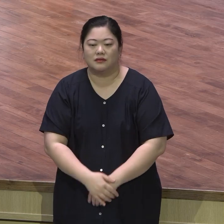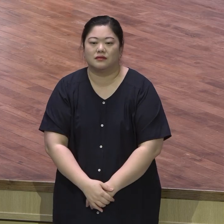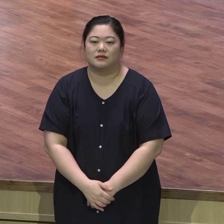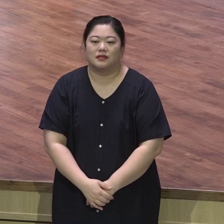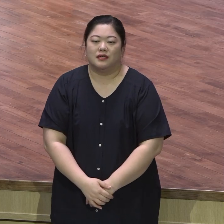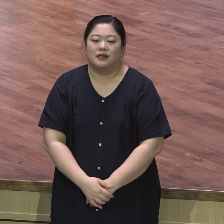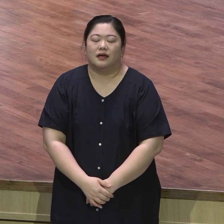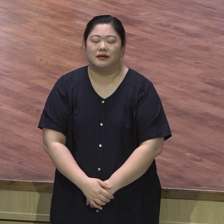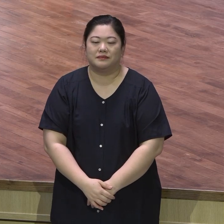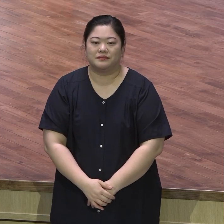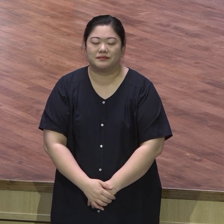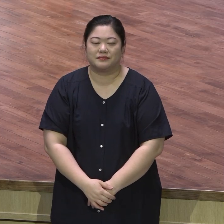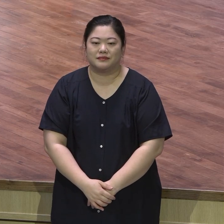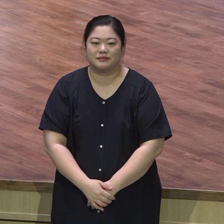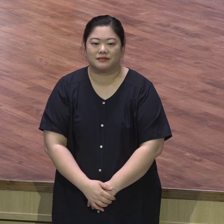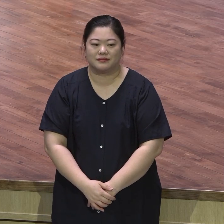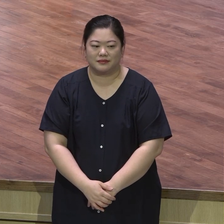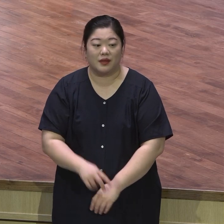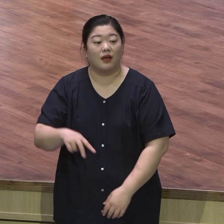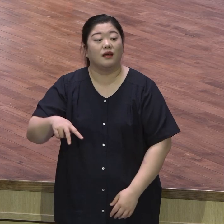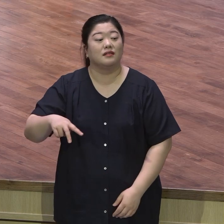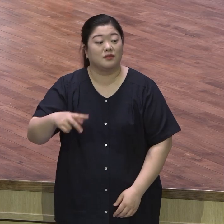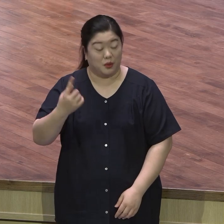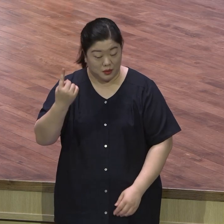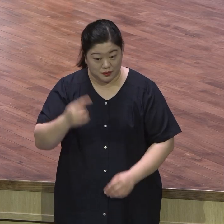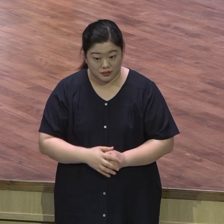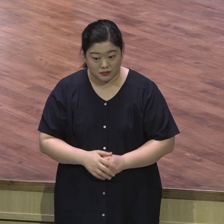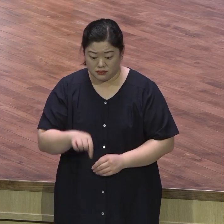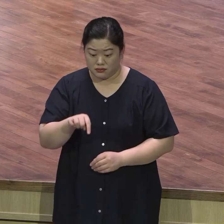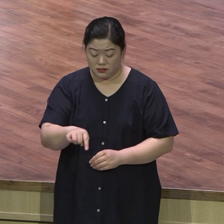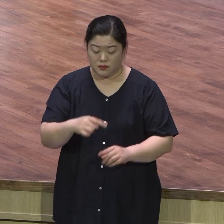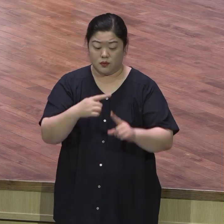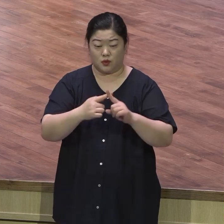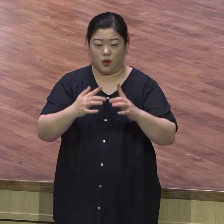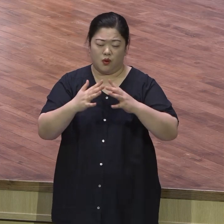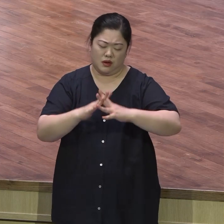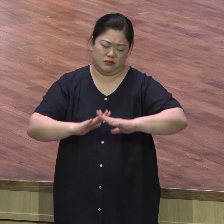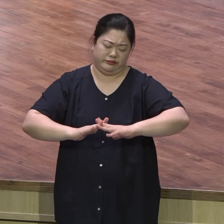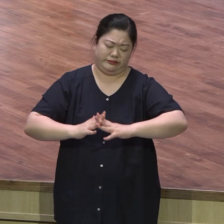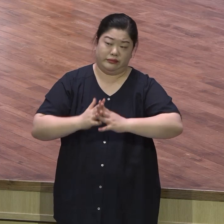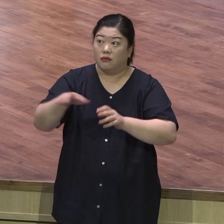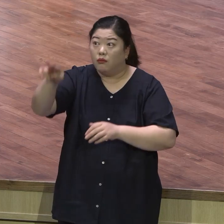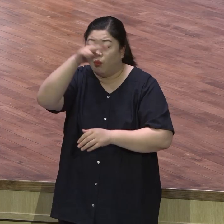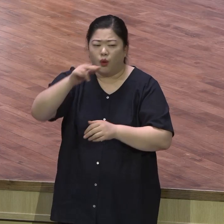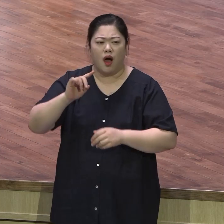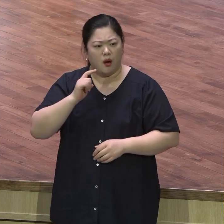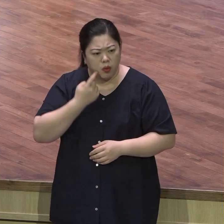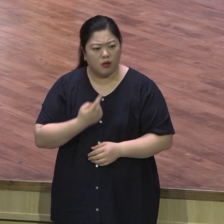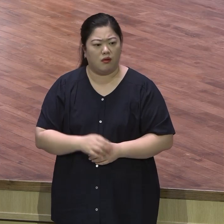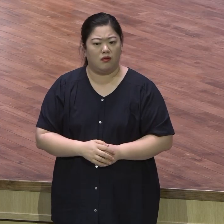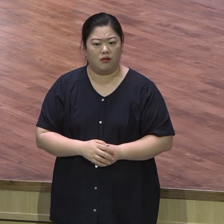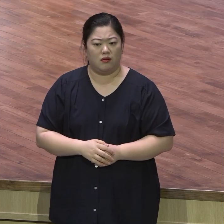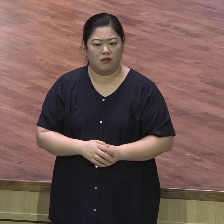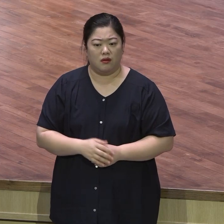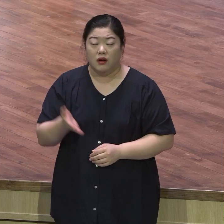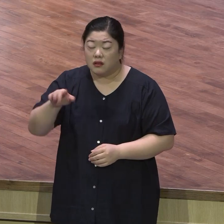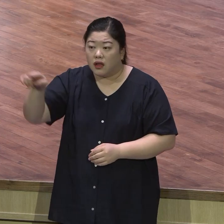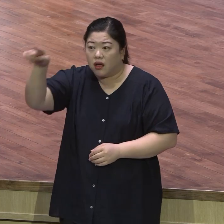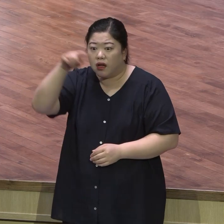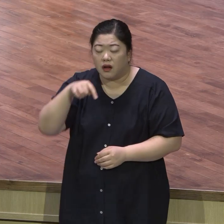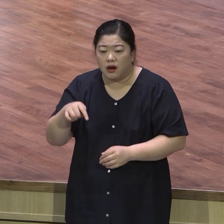그런데 이런 아름다운 성전을 건축할 수 있었던 것은요. 랩런트부터 시작해서